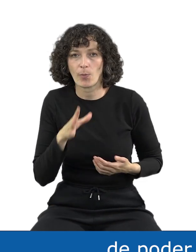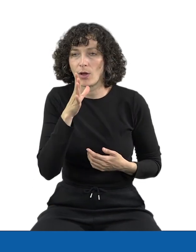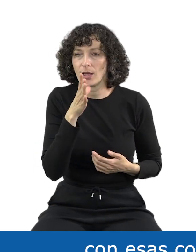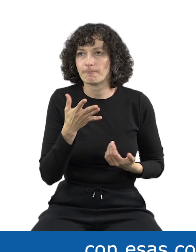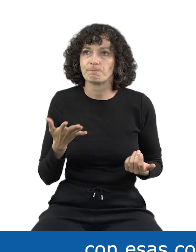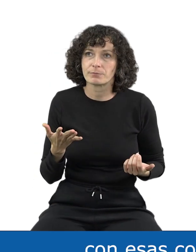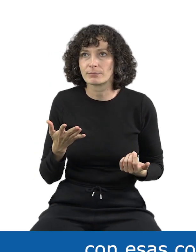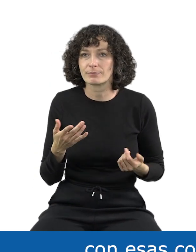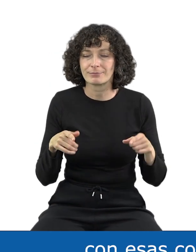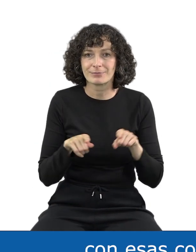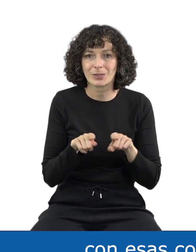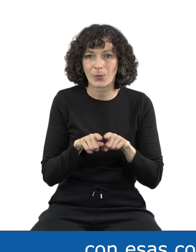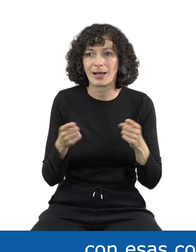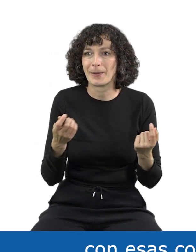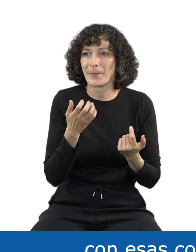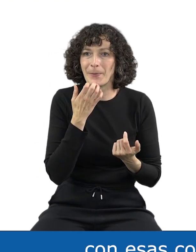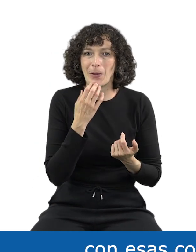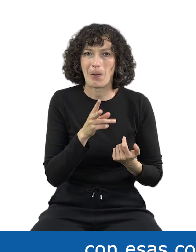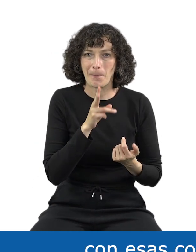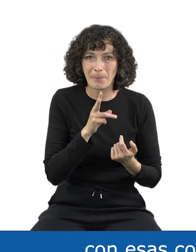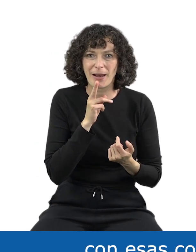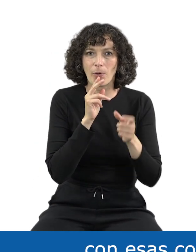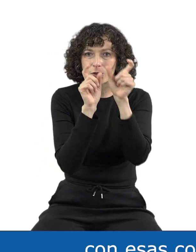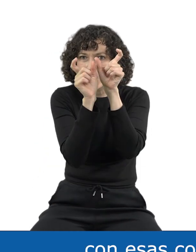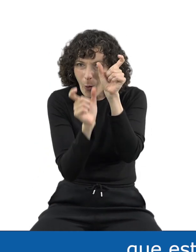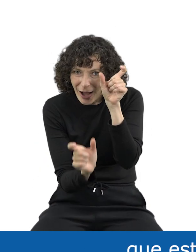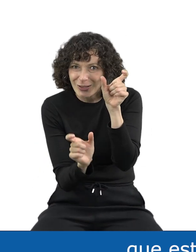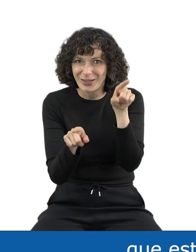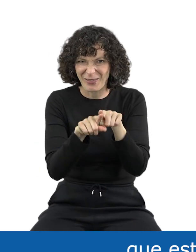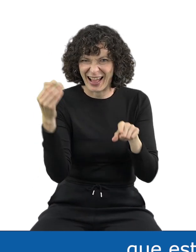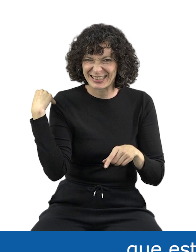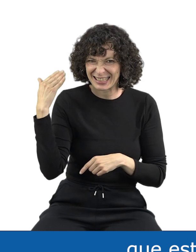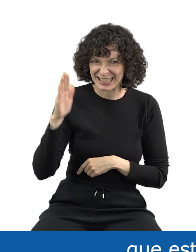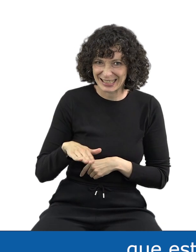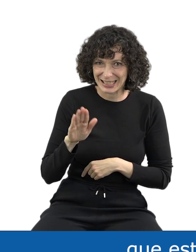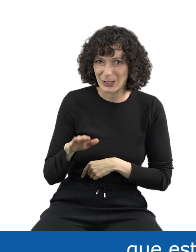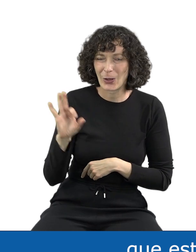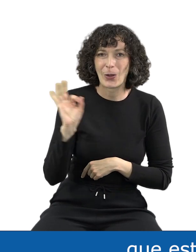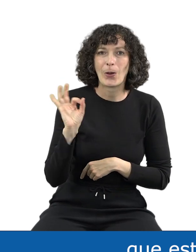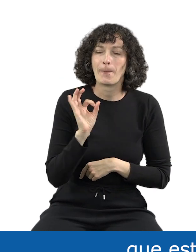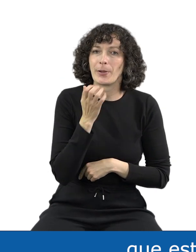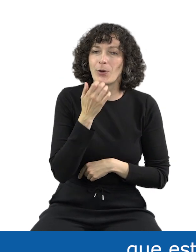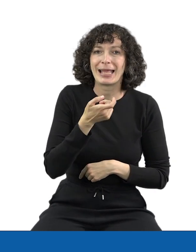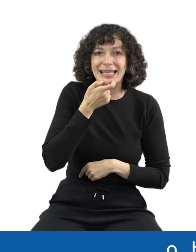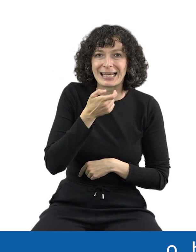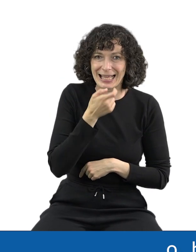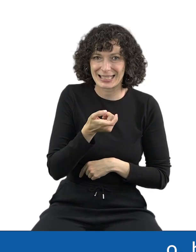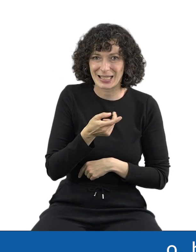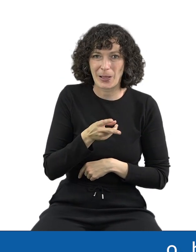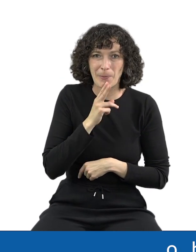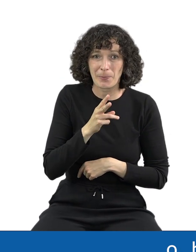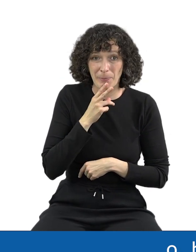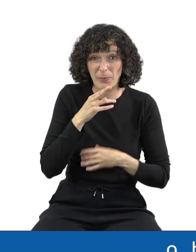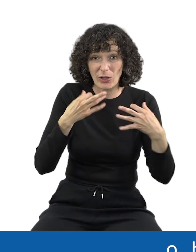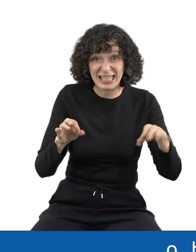bueno, pues con esas conjugaciones de verbos, igual que cuando eras más pequeño que estabas en el colegio ahí con los verbos irregulares en inglés, o bueno, pues esta